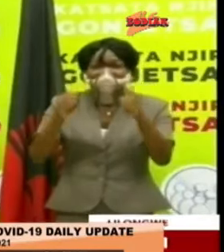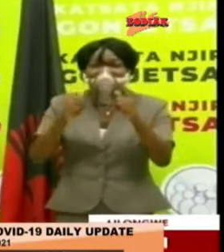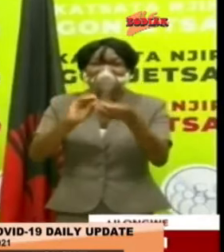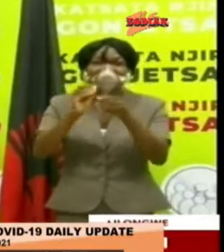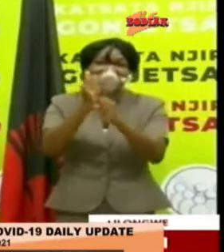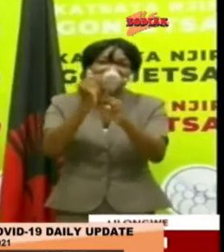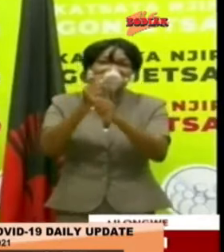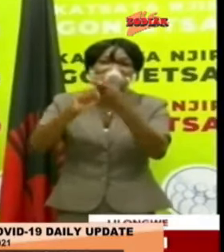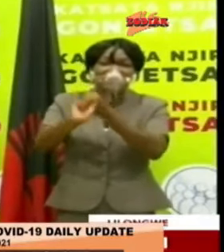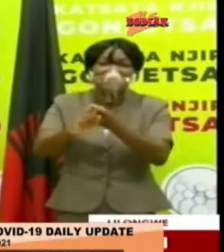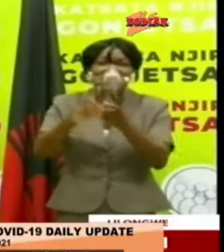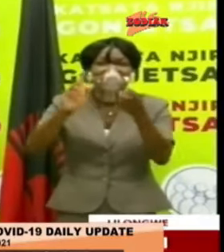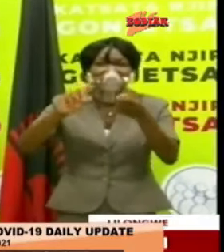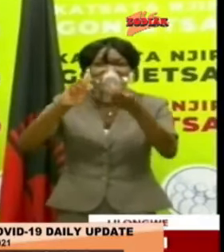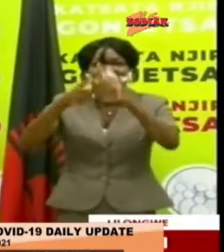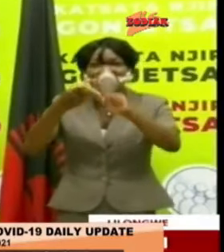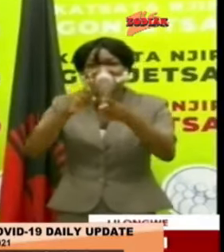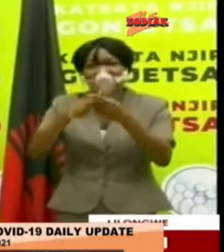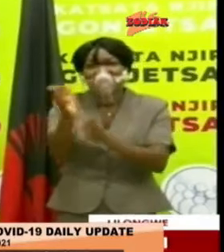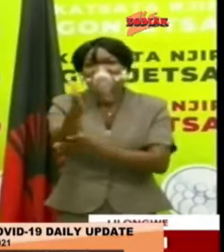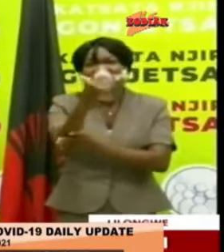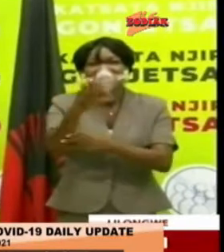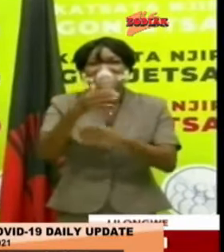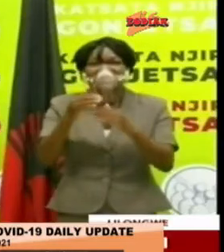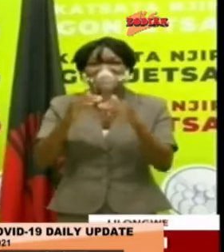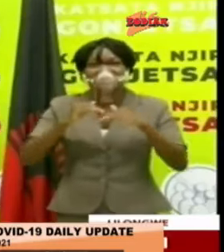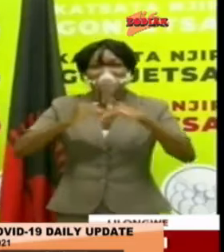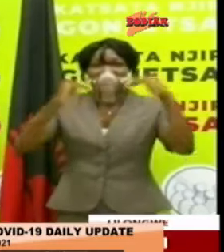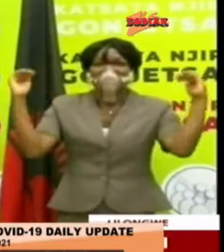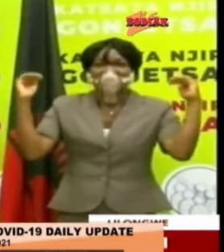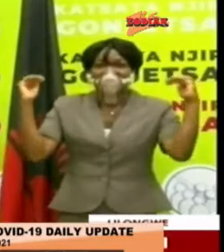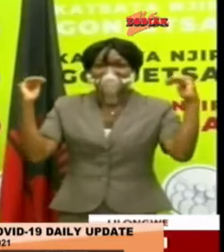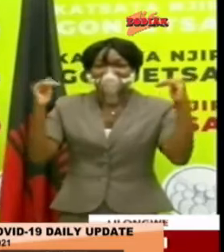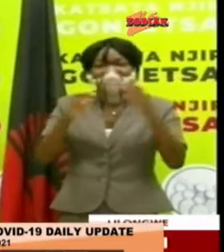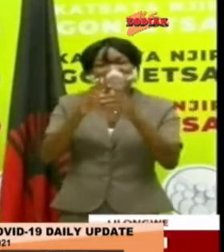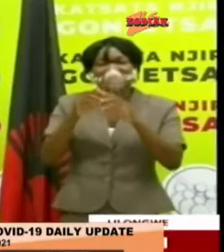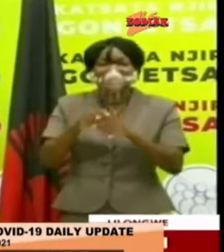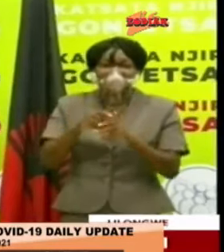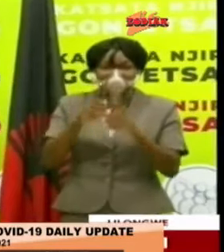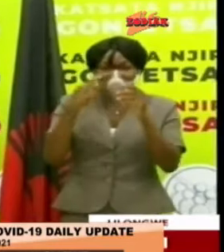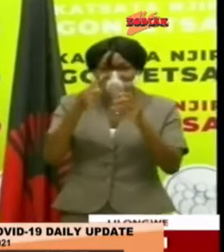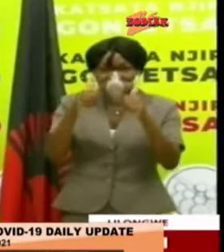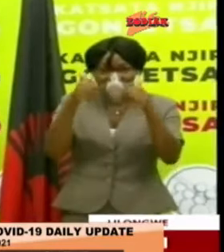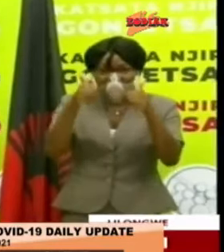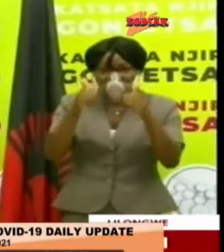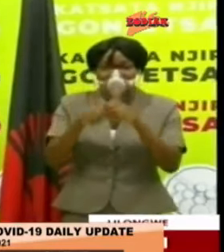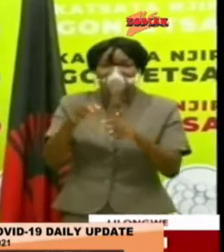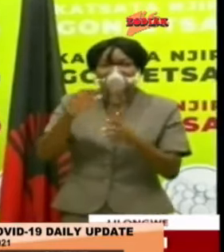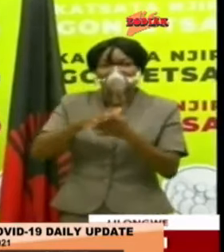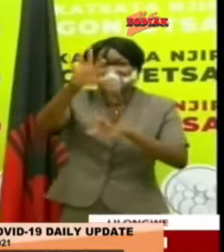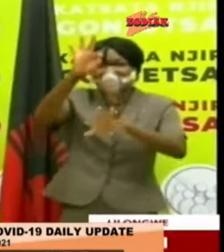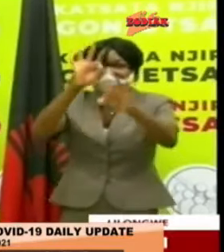mchitidwe umenewu uchepe ndiye pamafunika kuti tikhale ndi maofisas kuti akhale